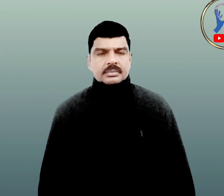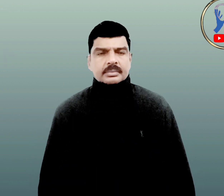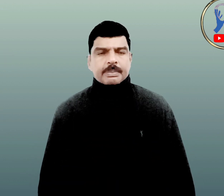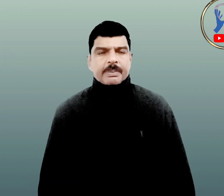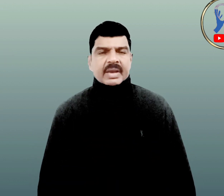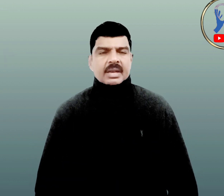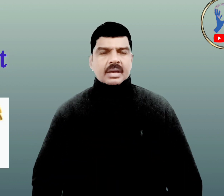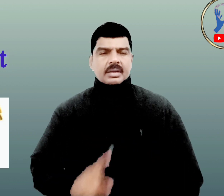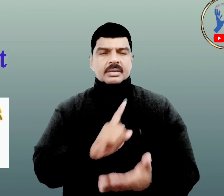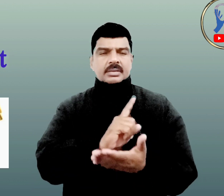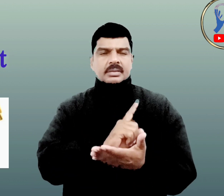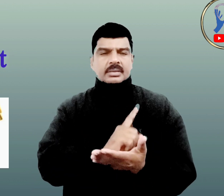पहला